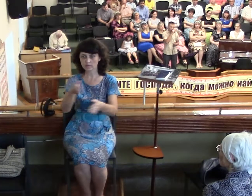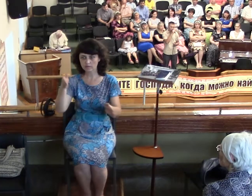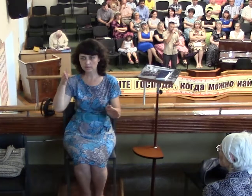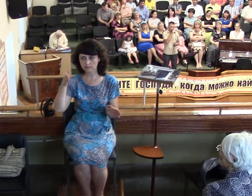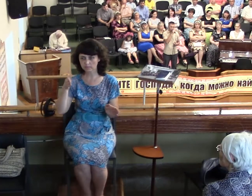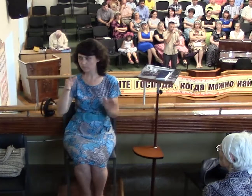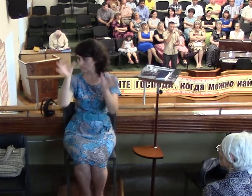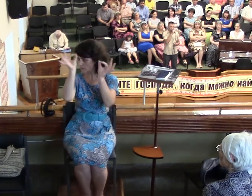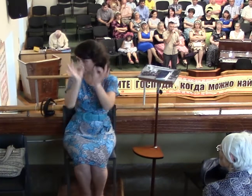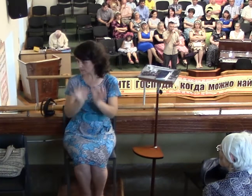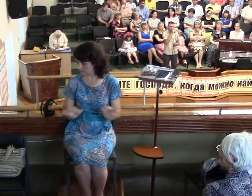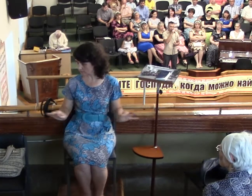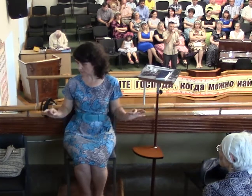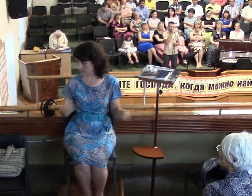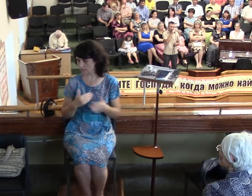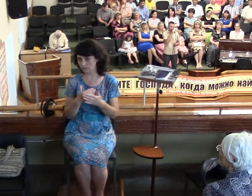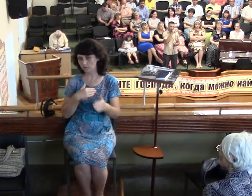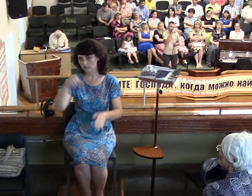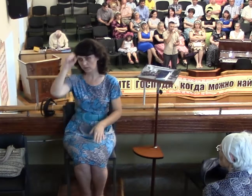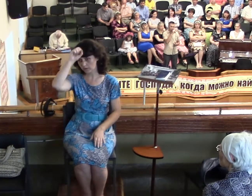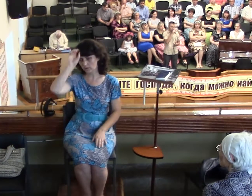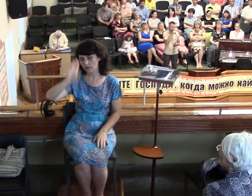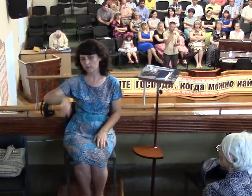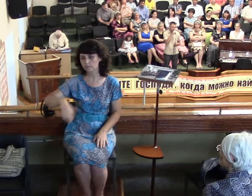искупил, и пусть воля твоя,